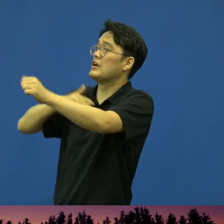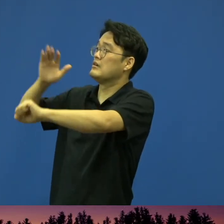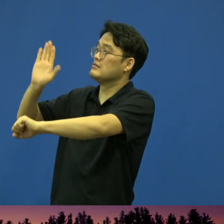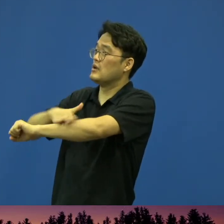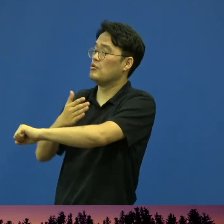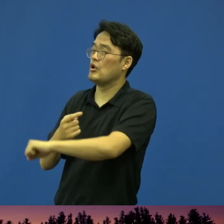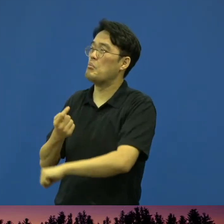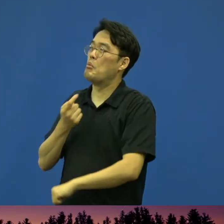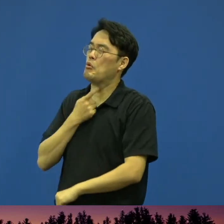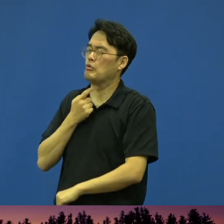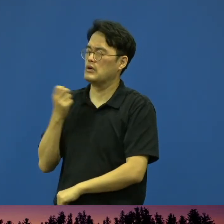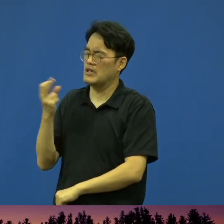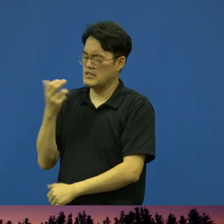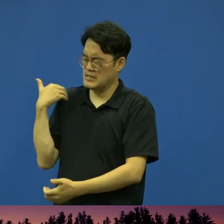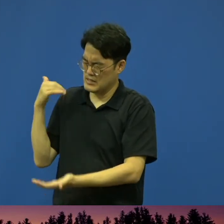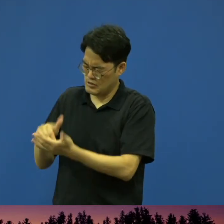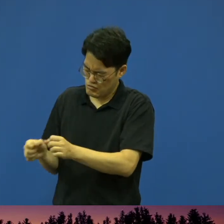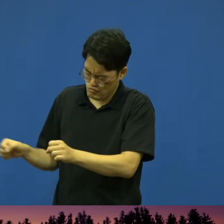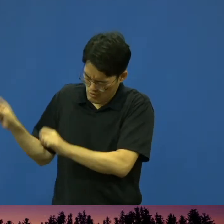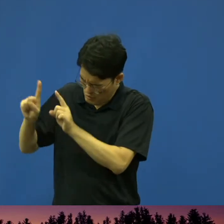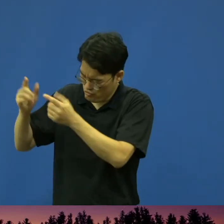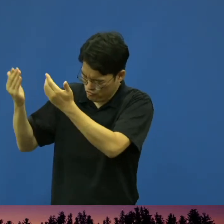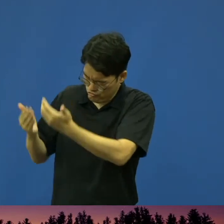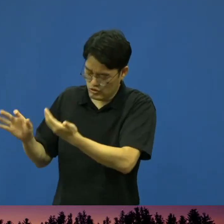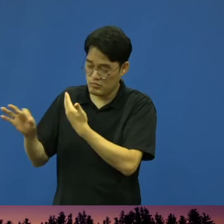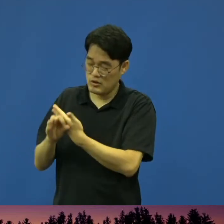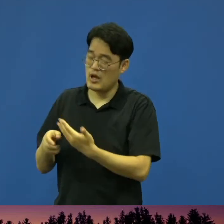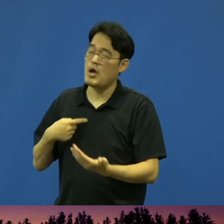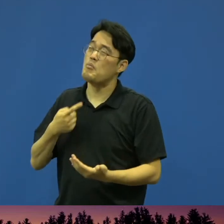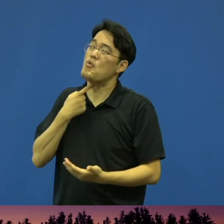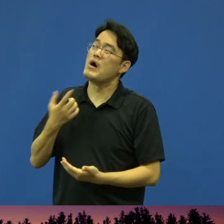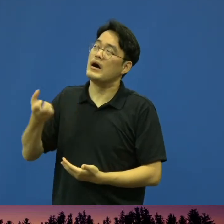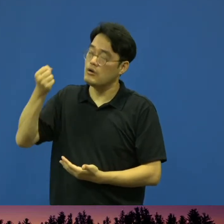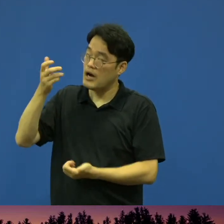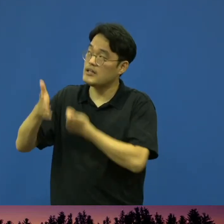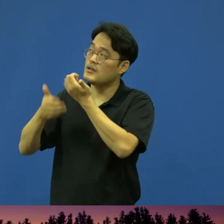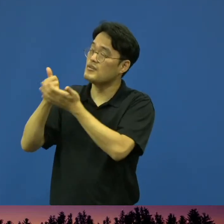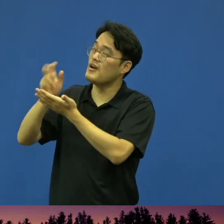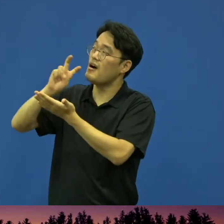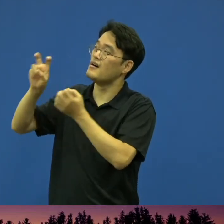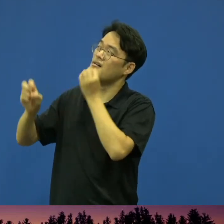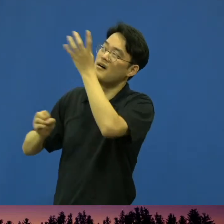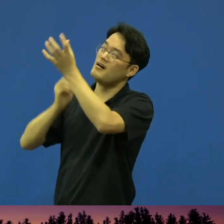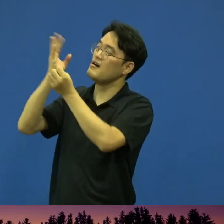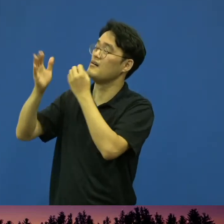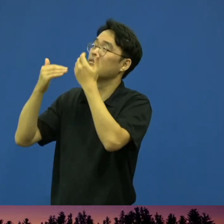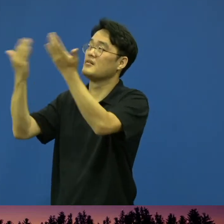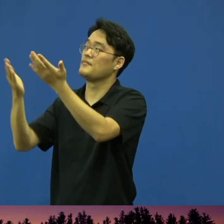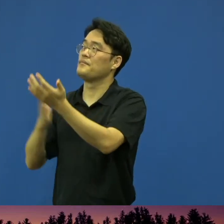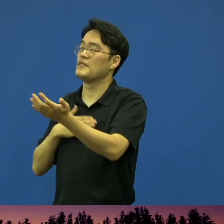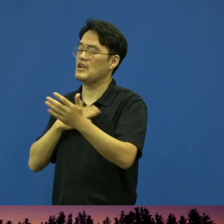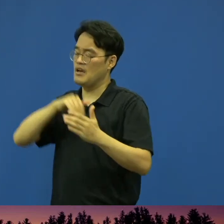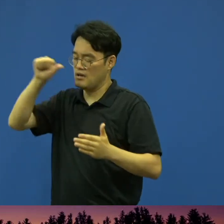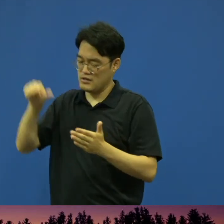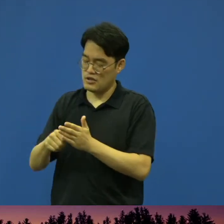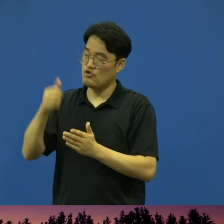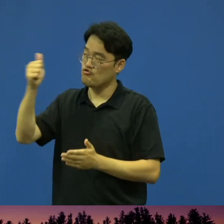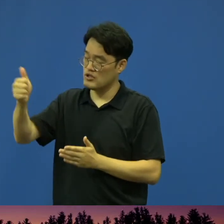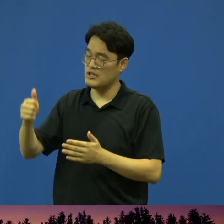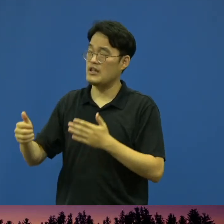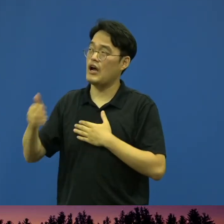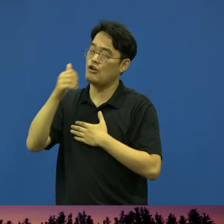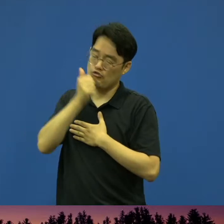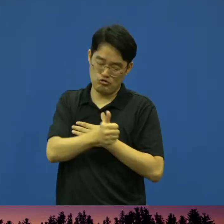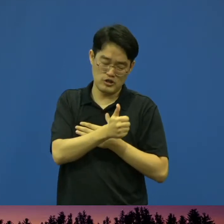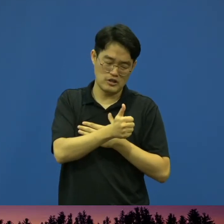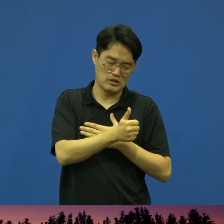다시 주시면 이 목소리로 하나님을 찬양하겠습니다. 하나님, 제가 제 인생의 주인이었습니다. 그러나 이제 제가